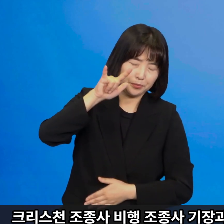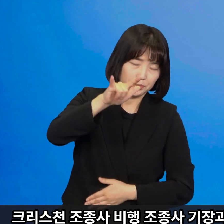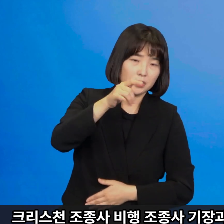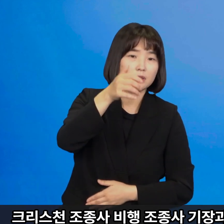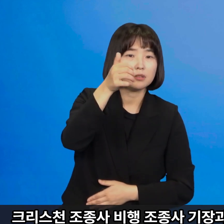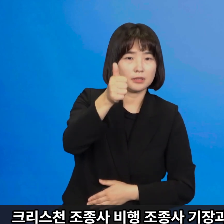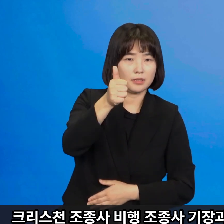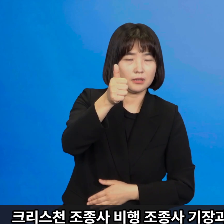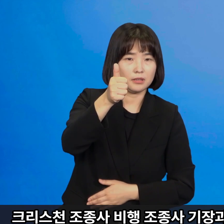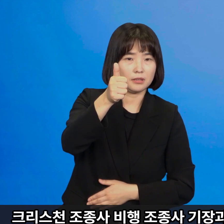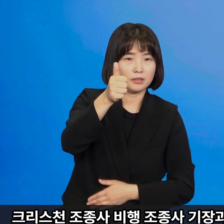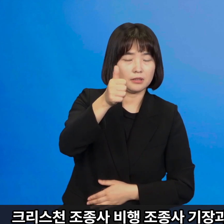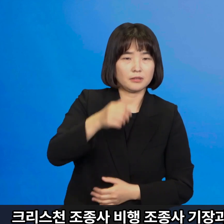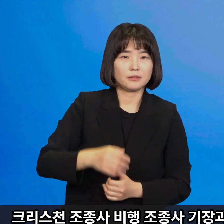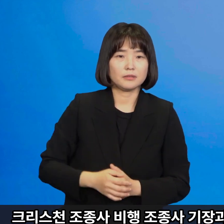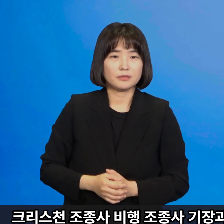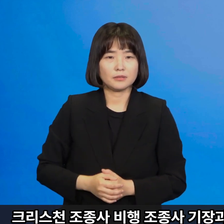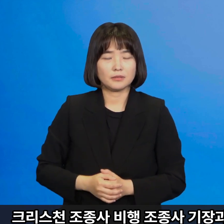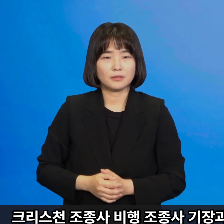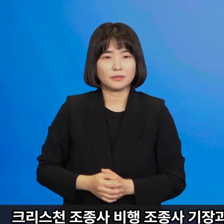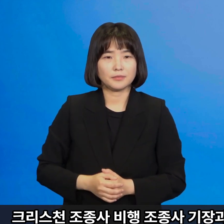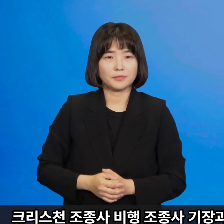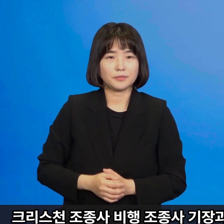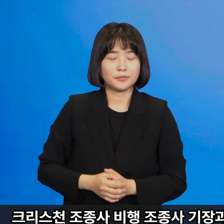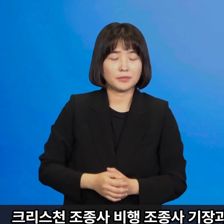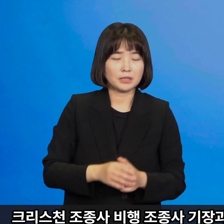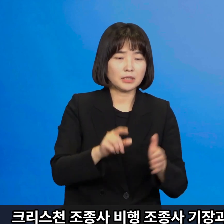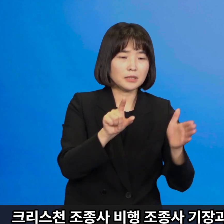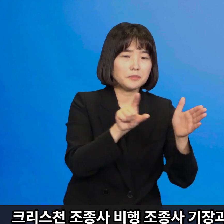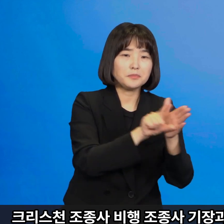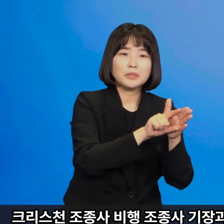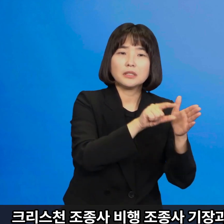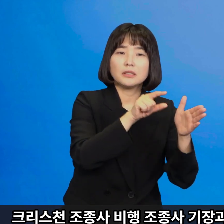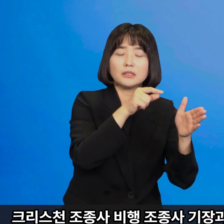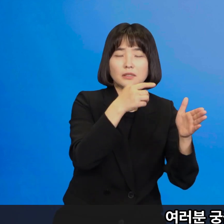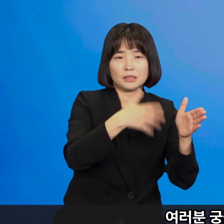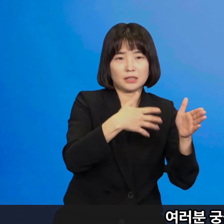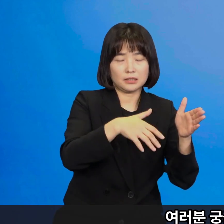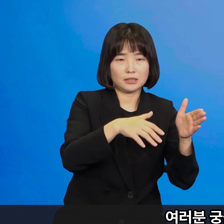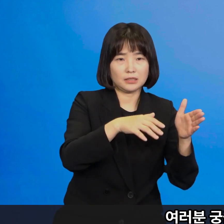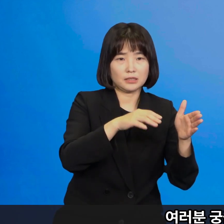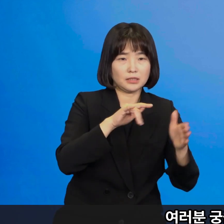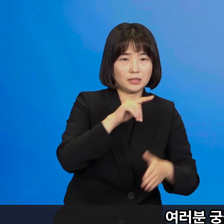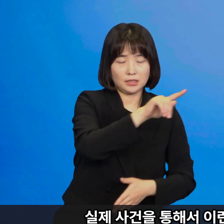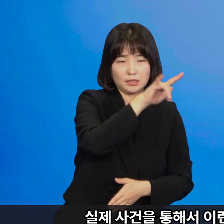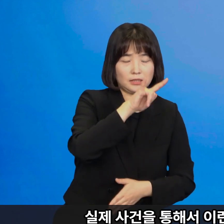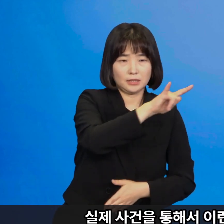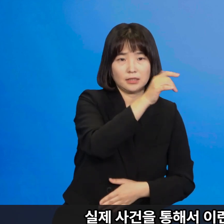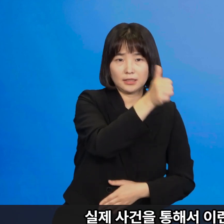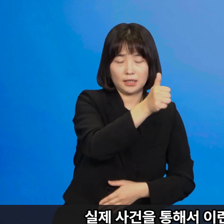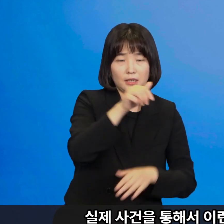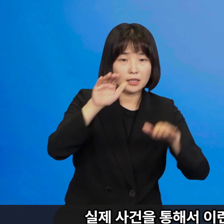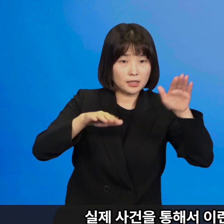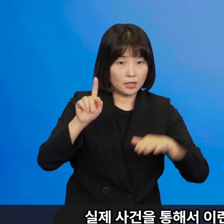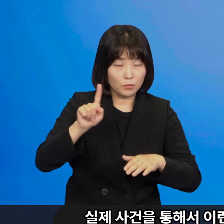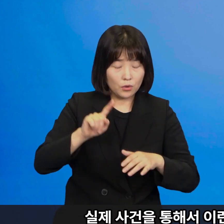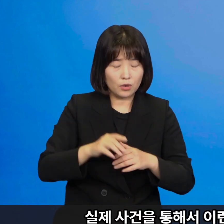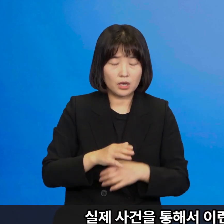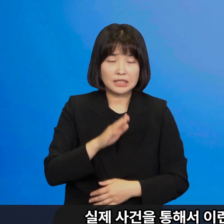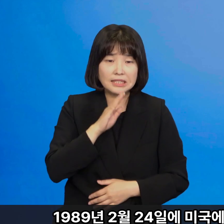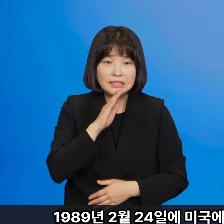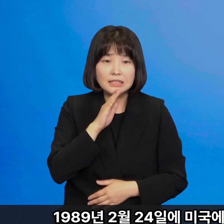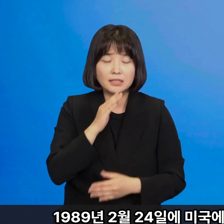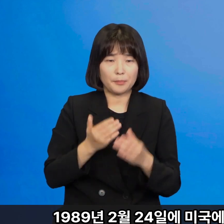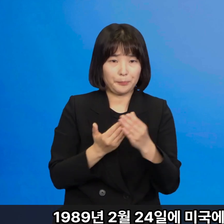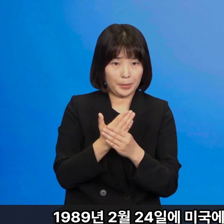기장과 넌 크리스천 기장의 차이가 뭘까? 여러분 궁금하십니까? 실제 사건을 통해서 이런 얘기를 하신 적이